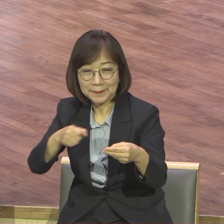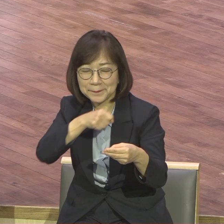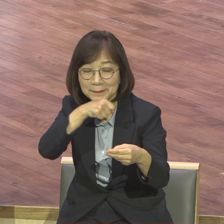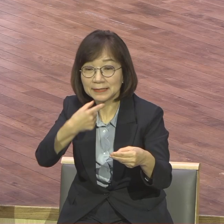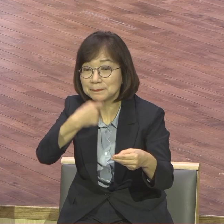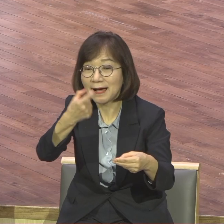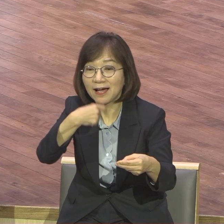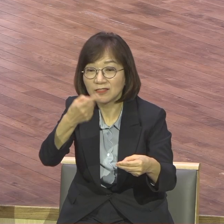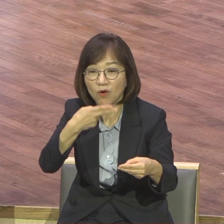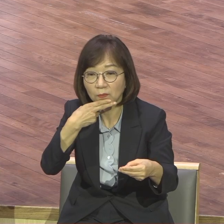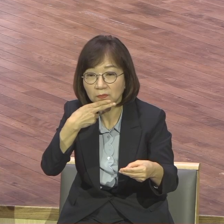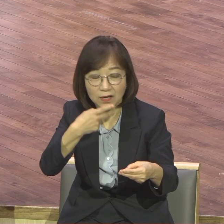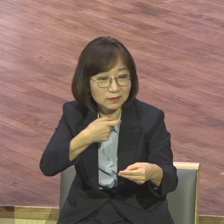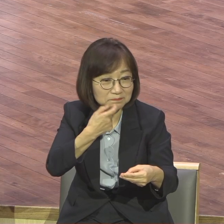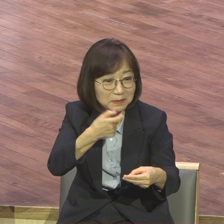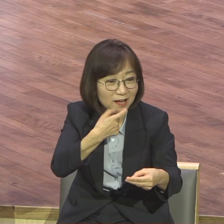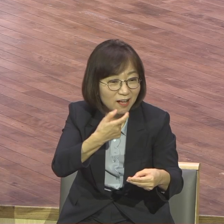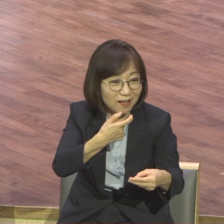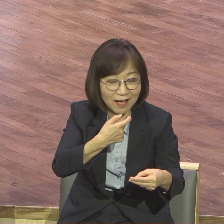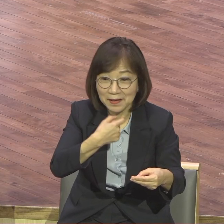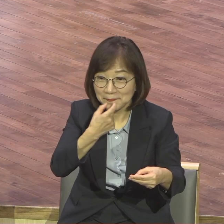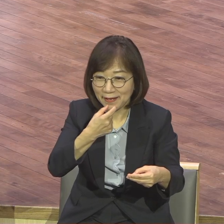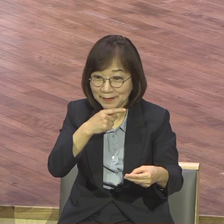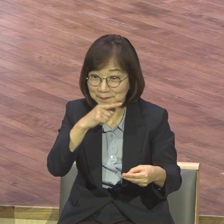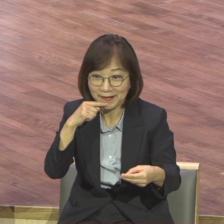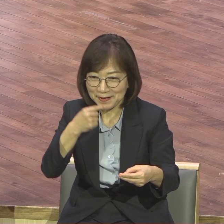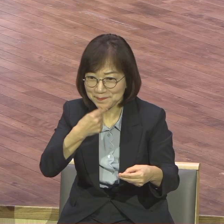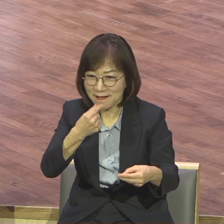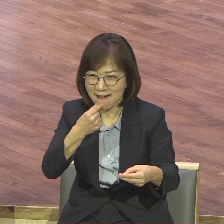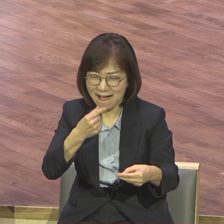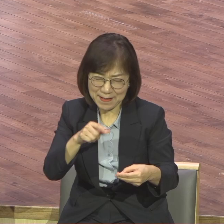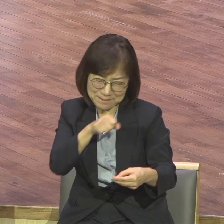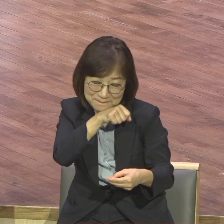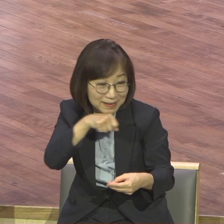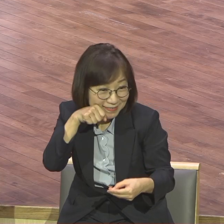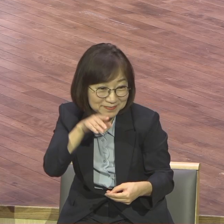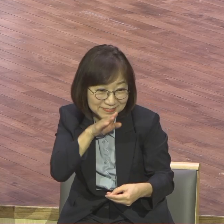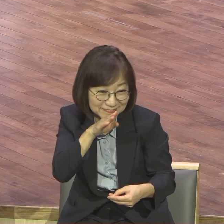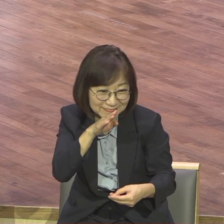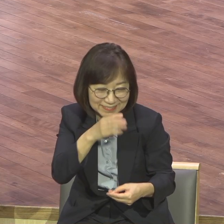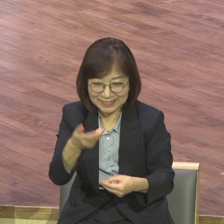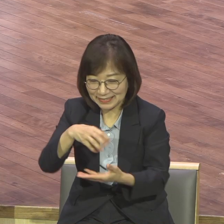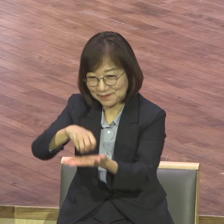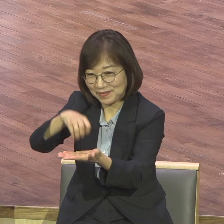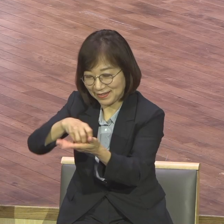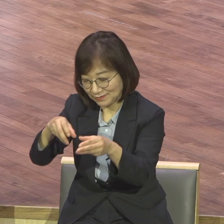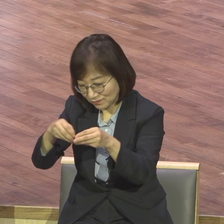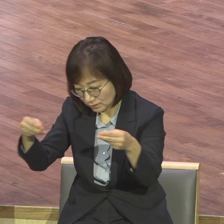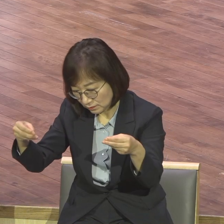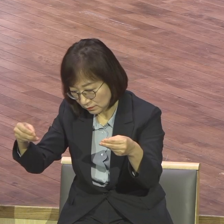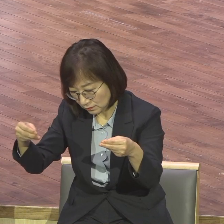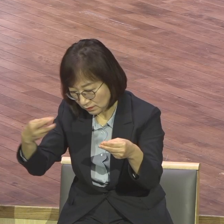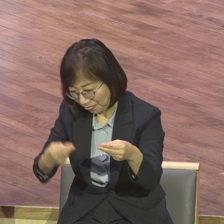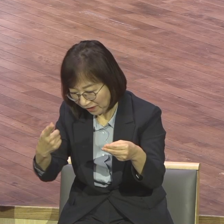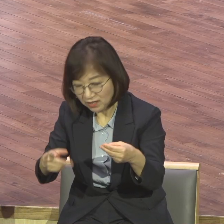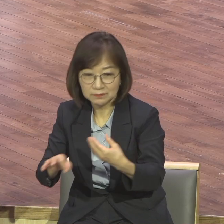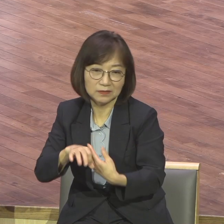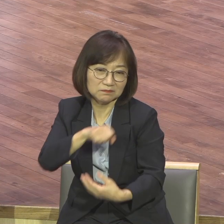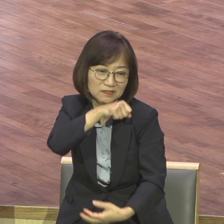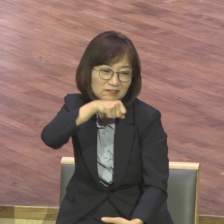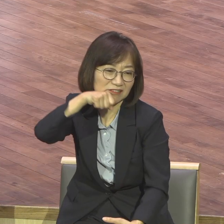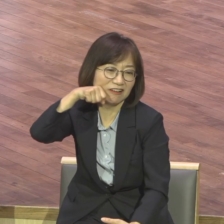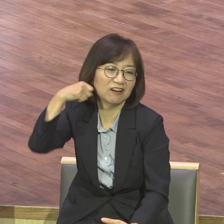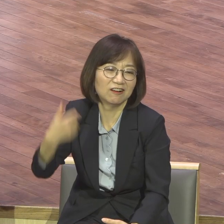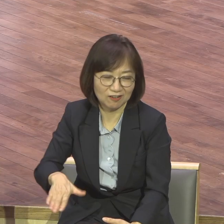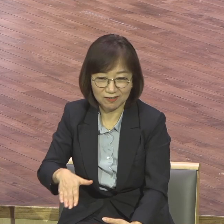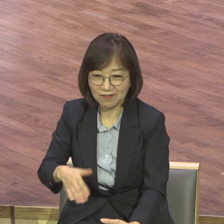찐빵 맛있잖아요. 왜 맛있어요? 안고가 있어서. 안고가 없으면 그 찐빵 맛 없어요. 그렇지요? 여러분, 현장이 없는